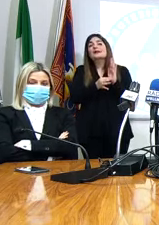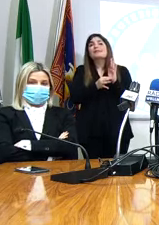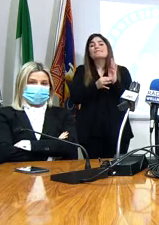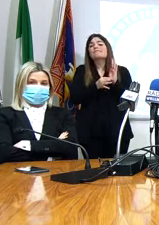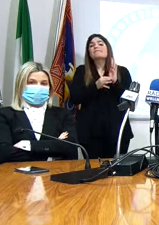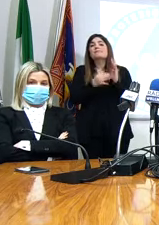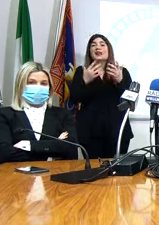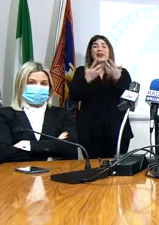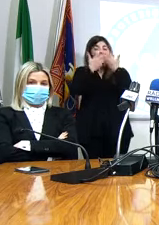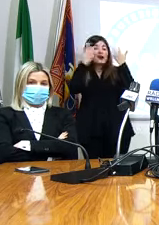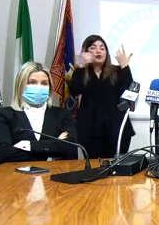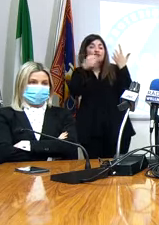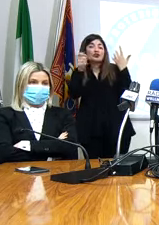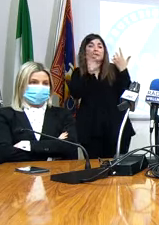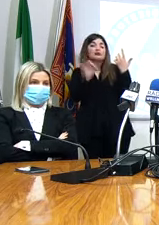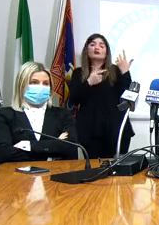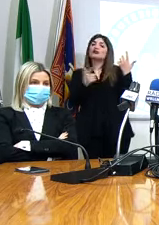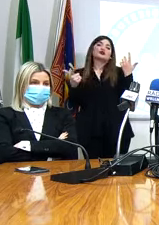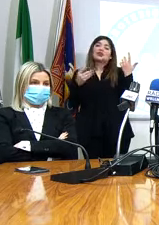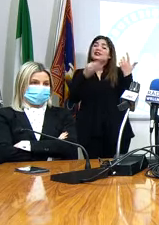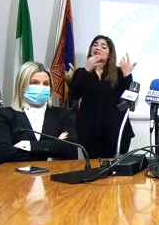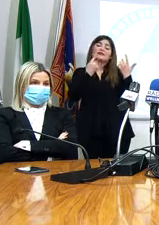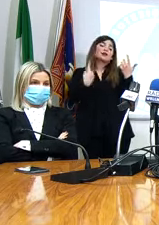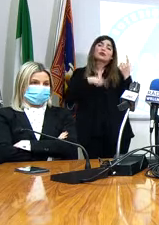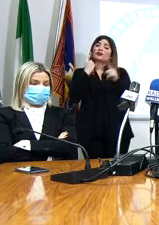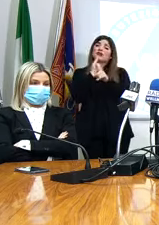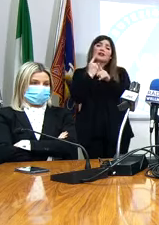che è fondamentale essere prudenti, molto prudenti.